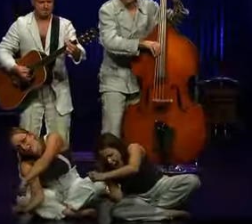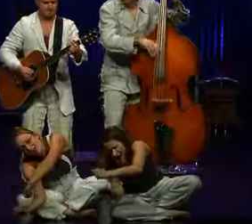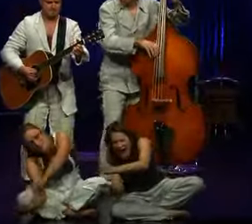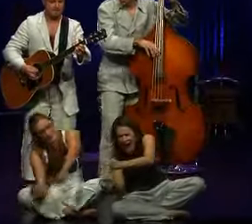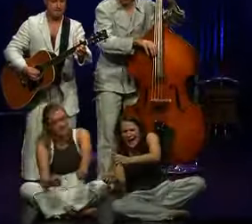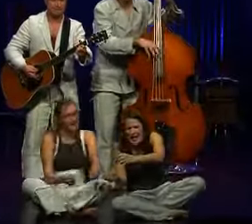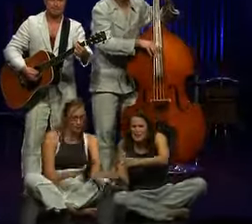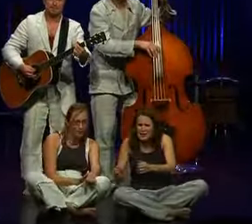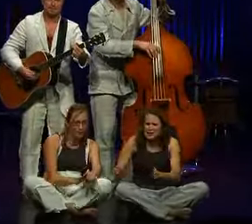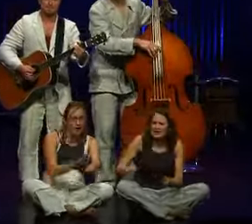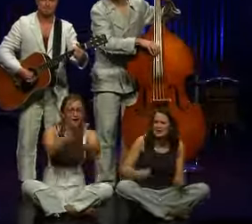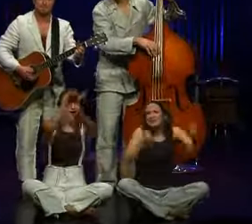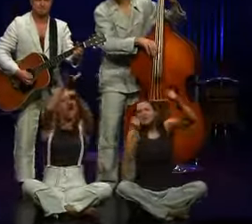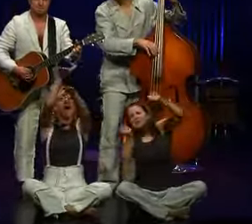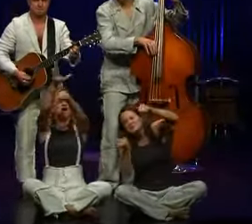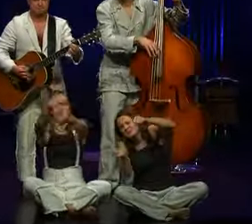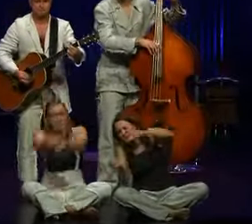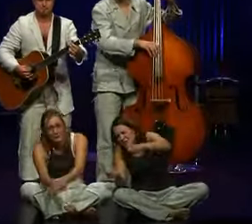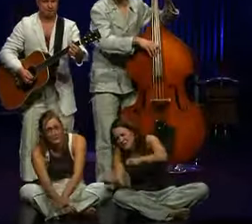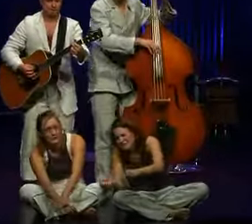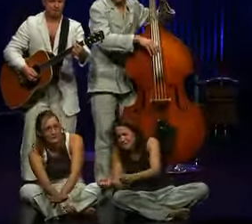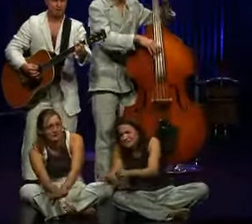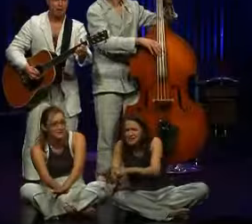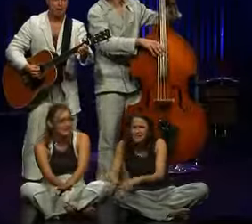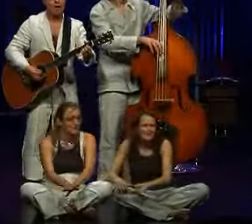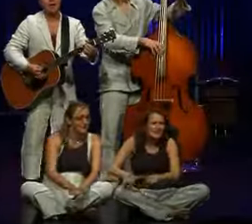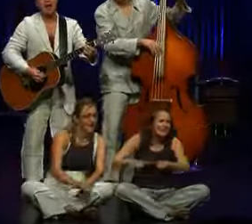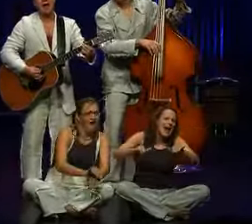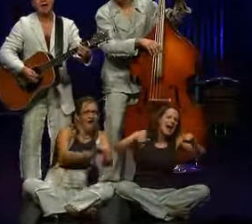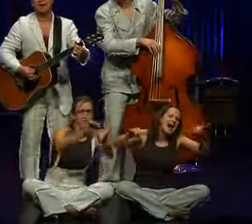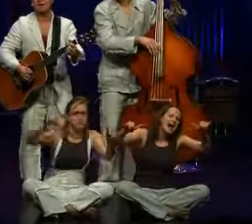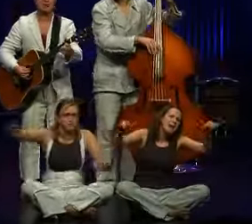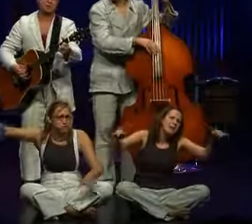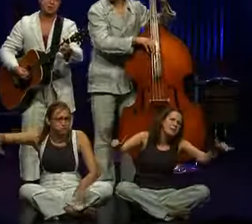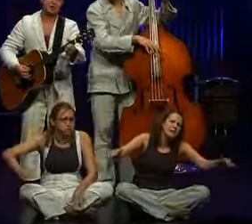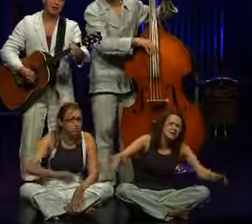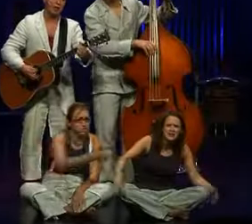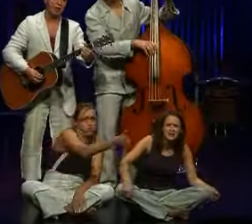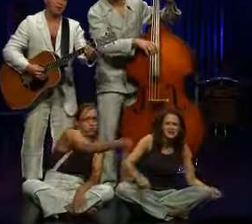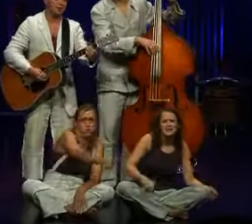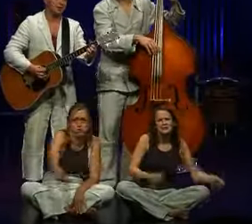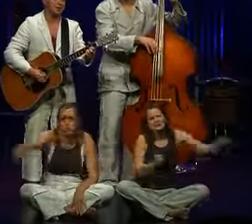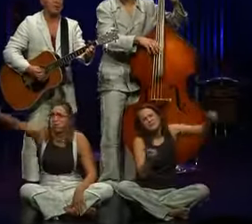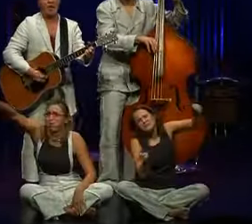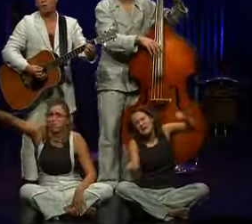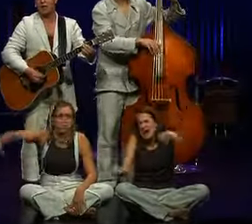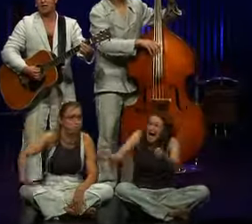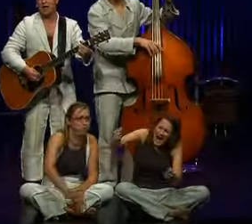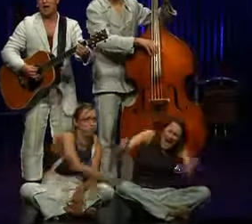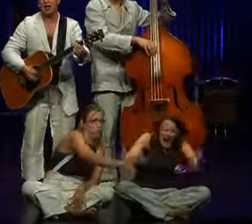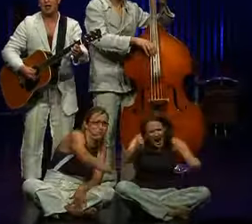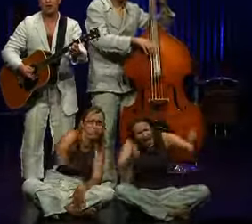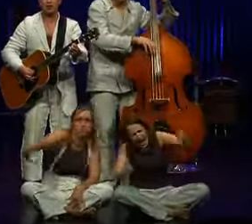stuur, uw wiel ramt een borduur. Rare capriole,